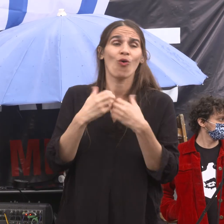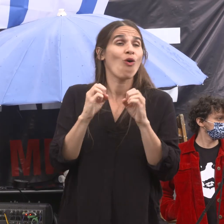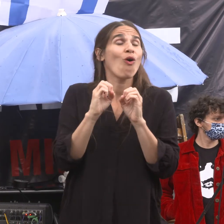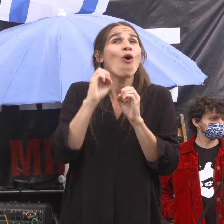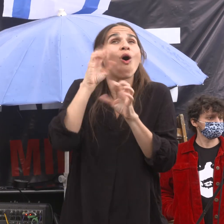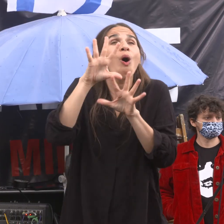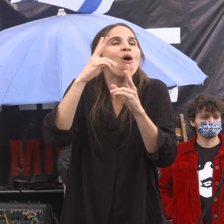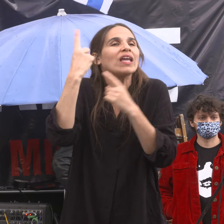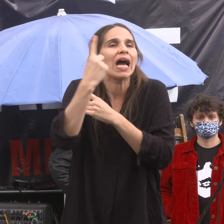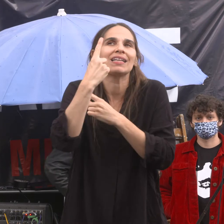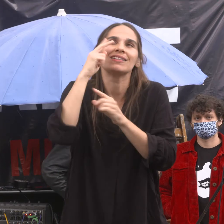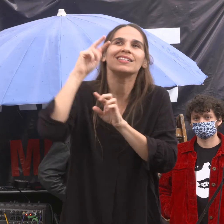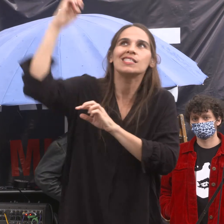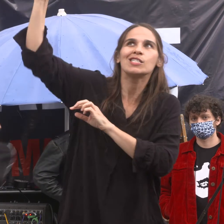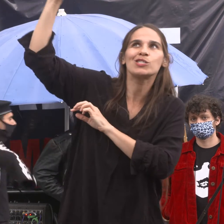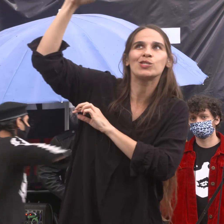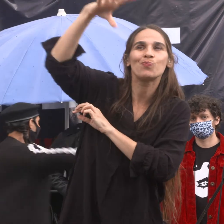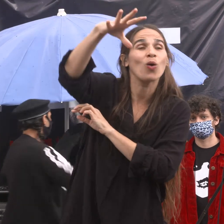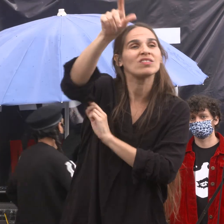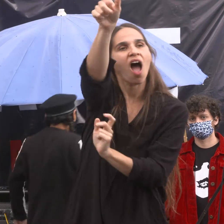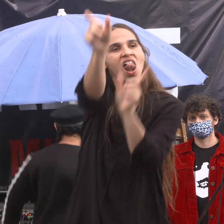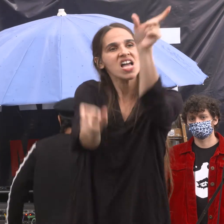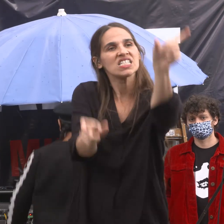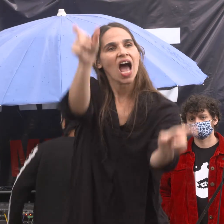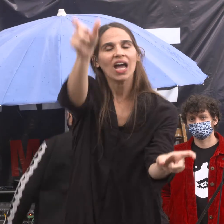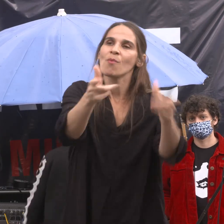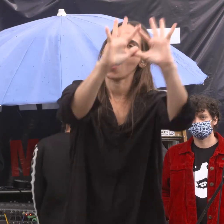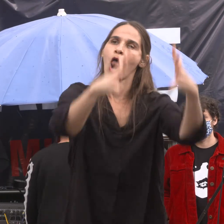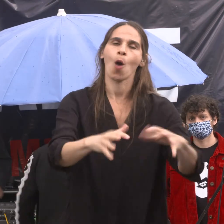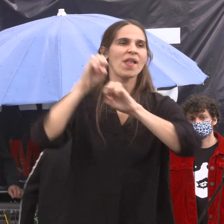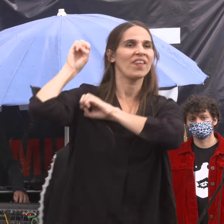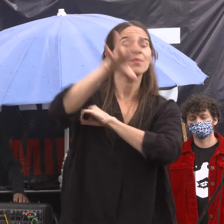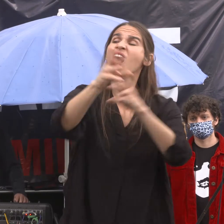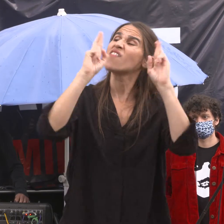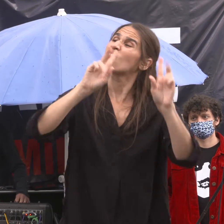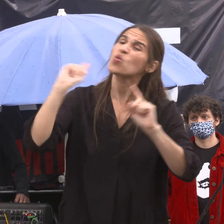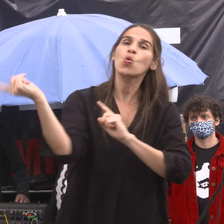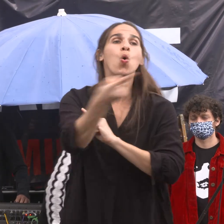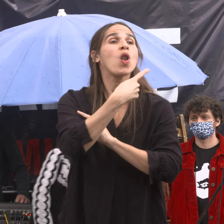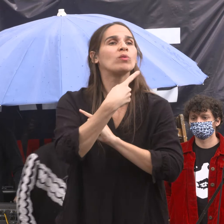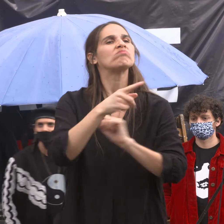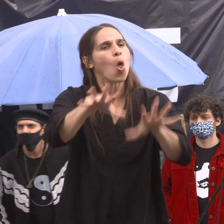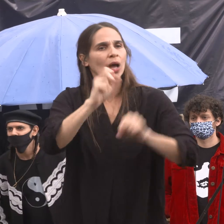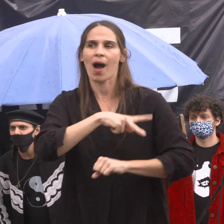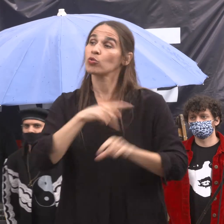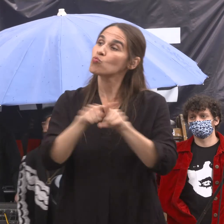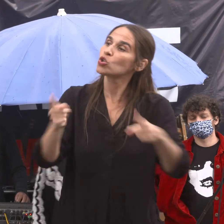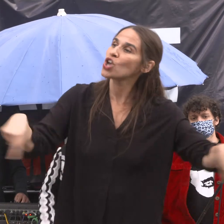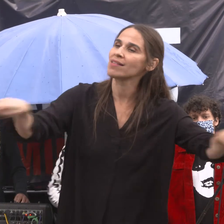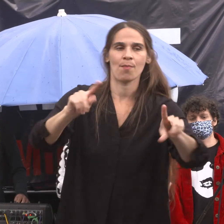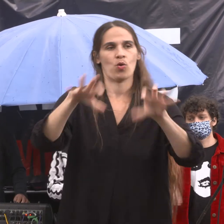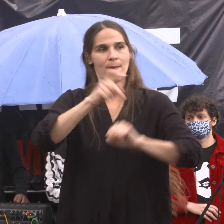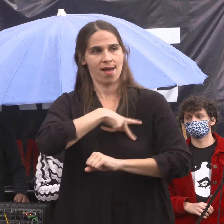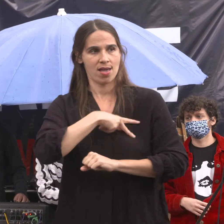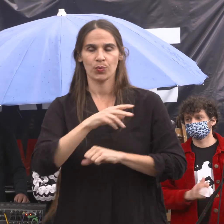לחלום עליו הוא הספוט שדולק על האזרחים ועל האומנים. הלוואי וכולם היו לוקחים אחריות כמו שאתם לוקחים.